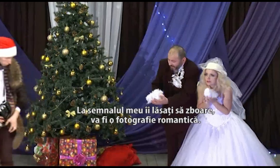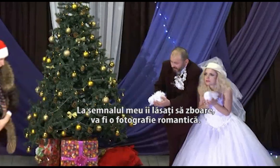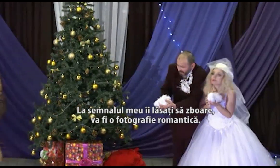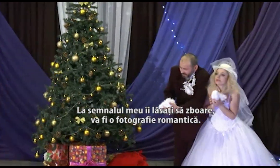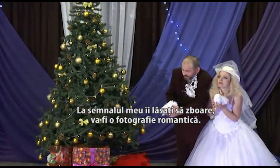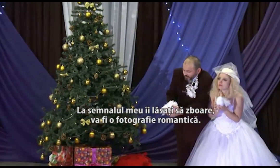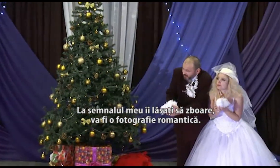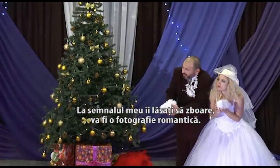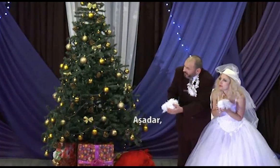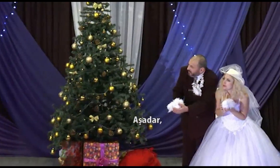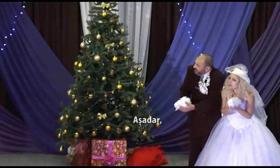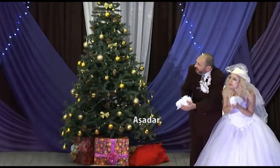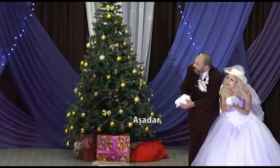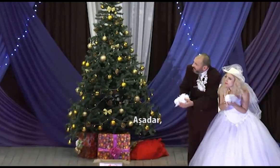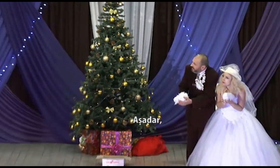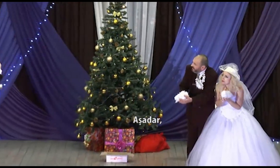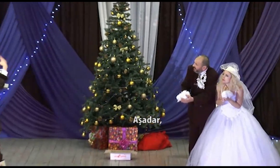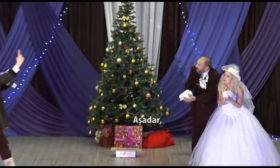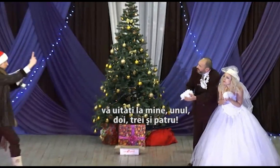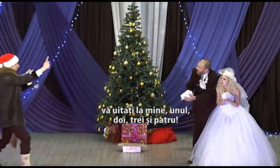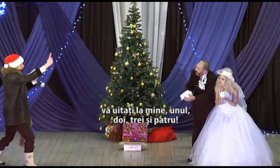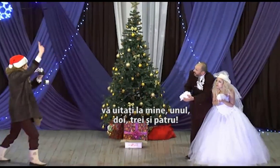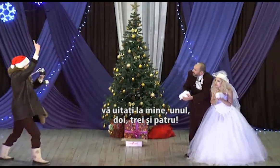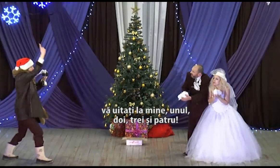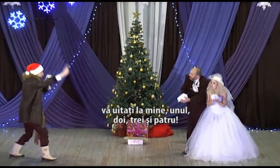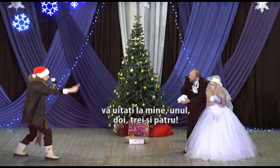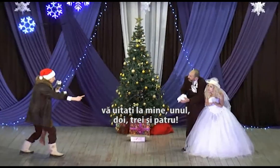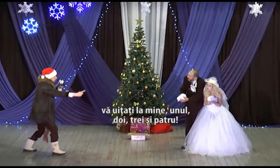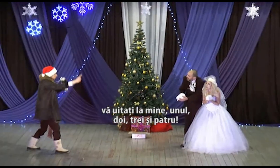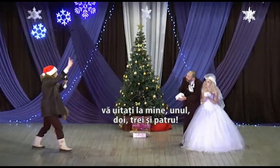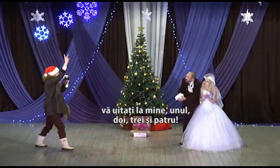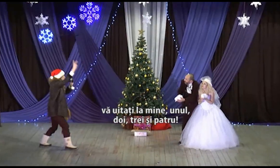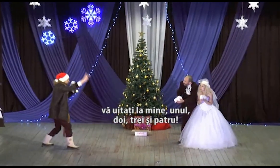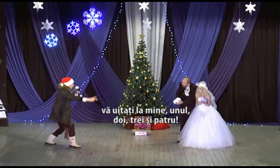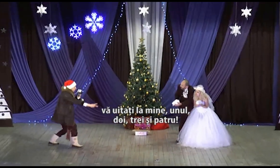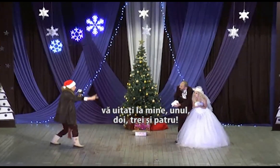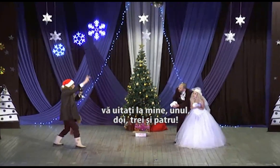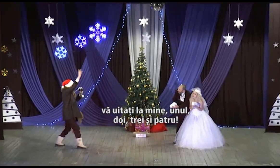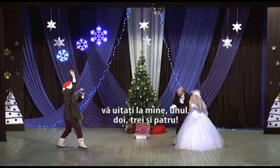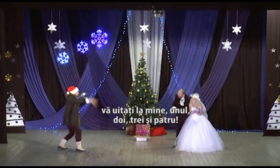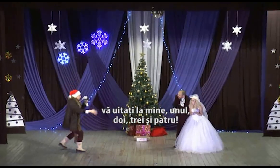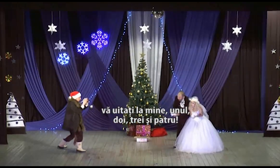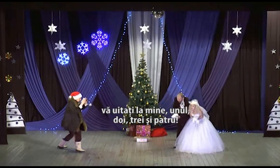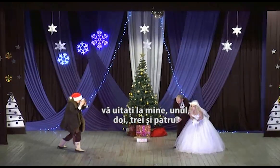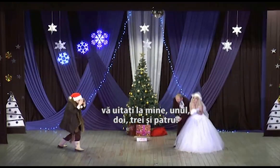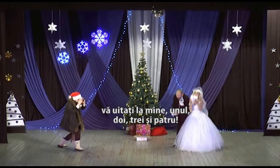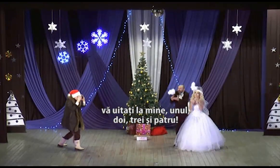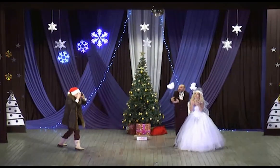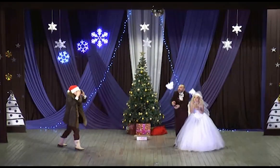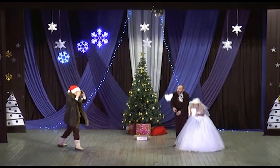романтичное фото. Итак, смотрим на меня. Раз, два, три, четыре.